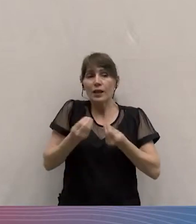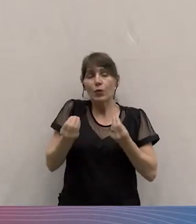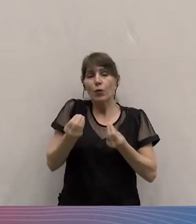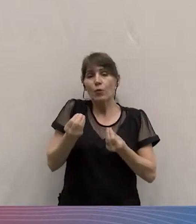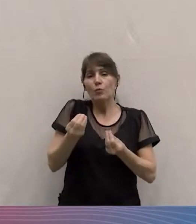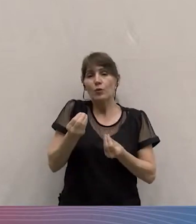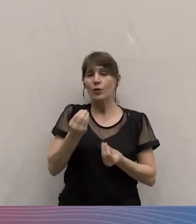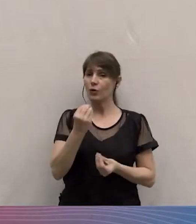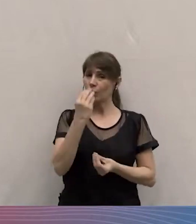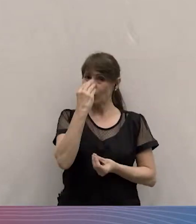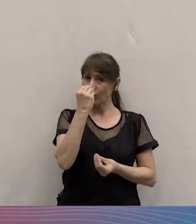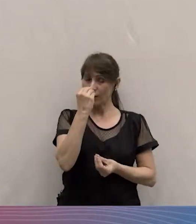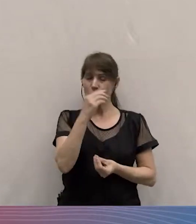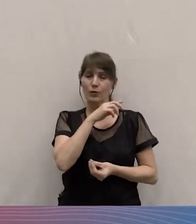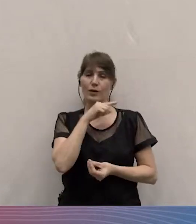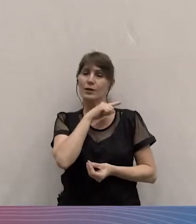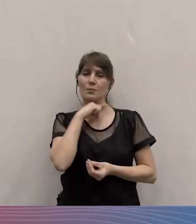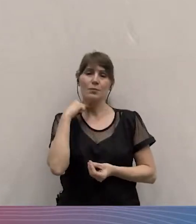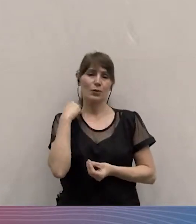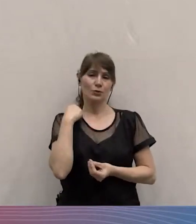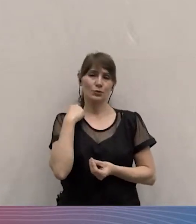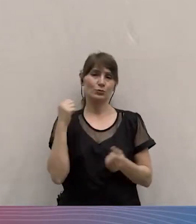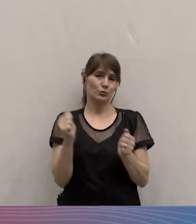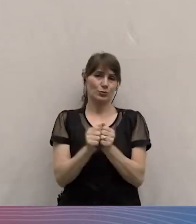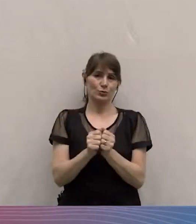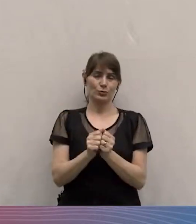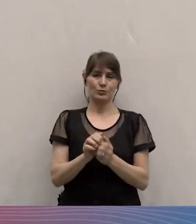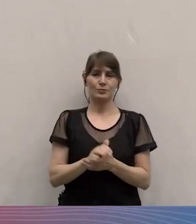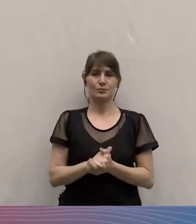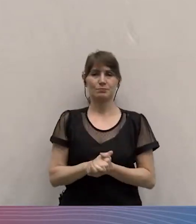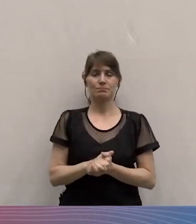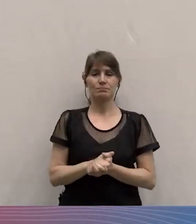entrou um rato e foi morto todo junto.